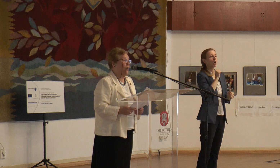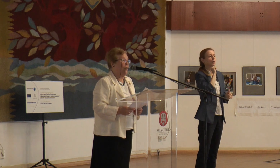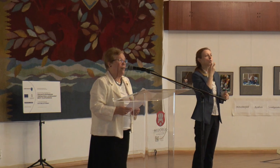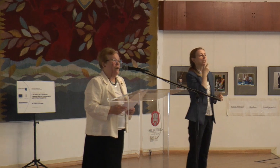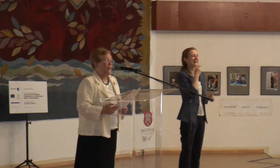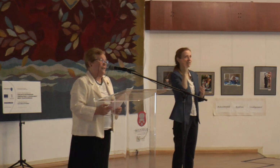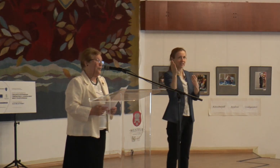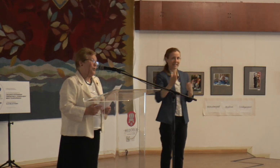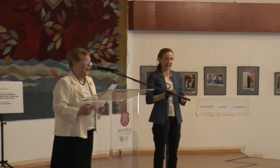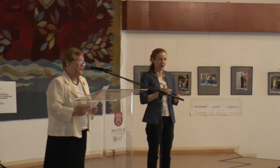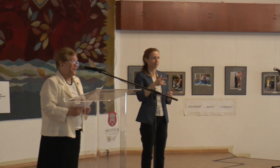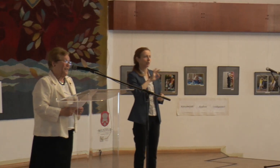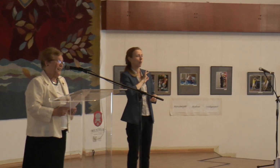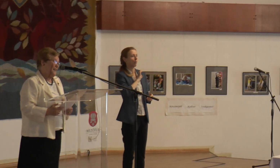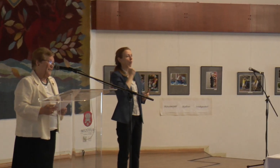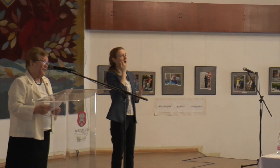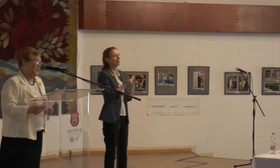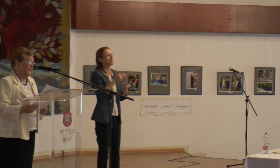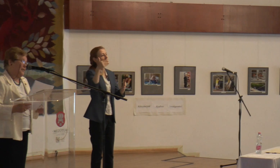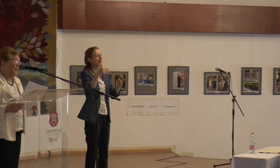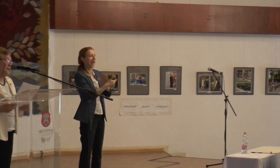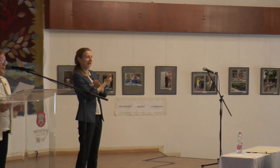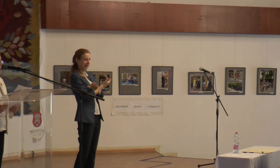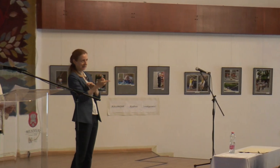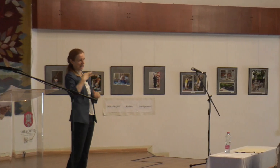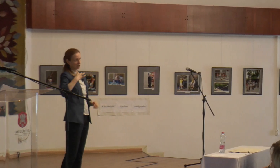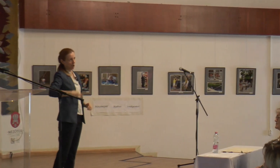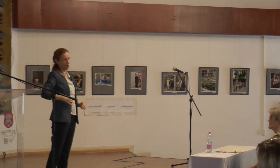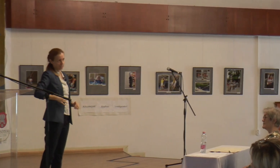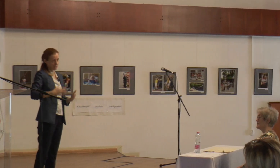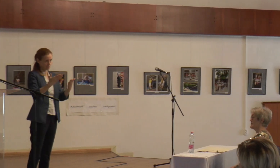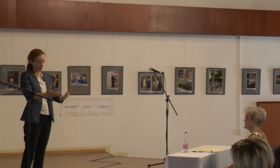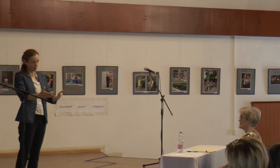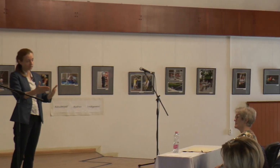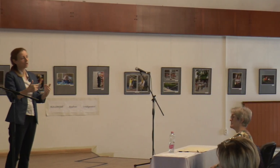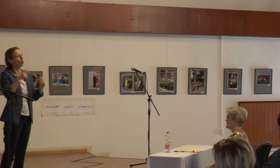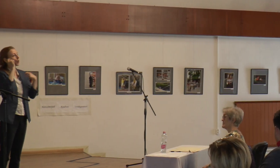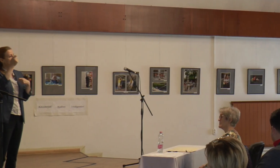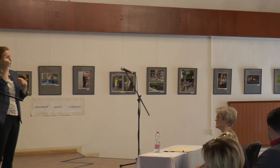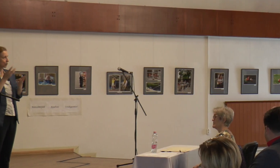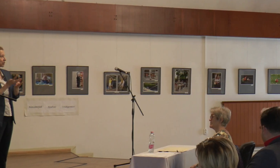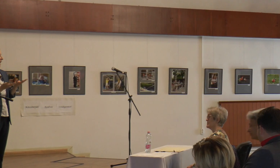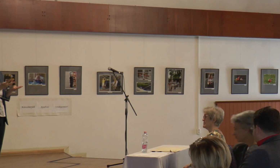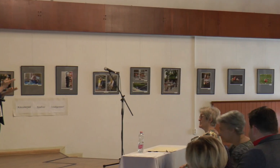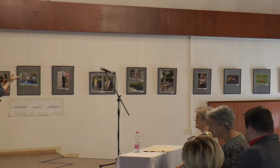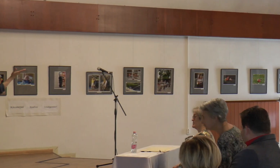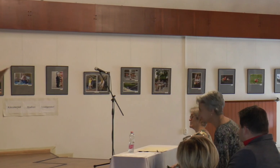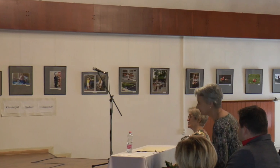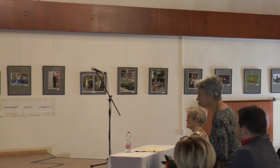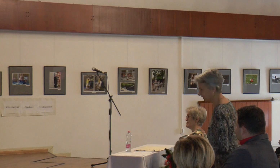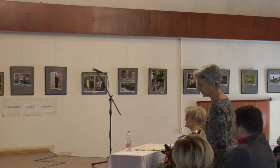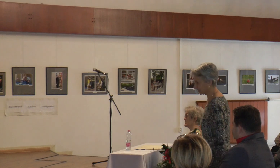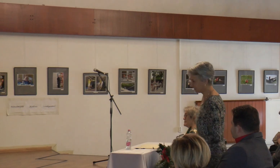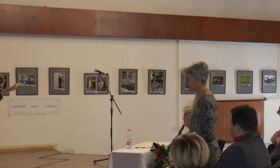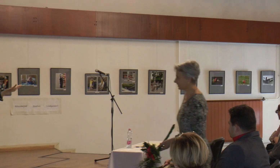Évikét, a polgármester helyettes asszony, hogy köszöntse vendégeinket, és nyissa meg a